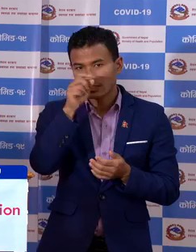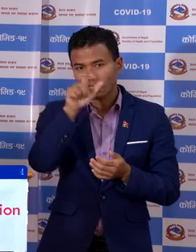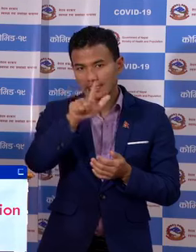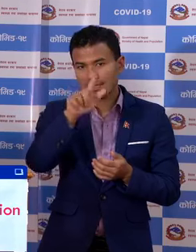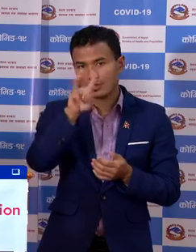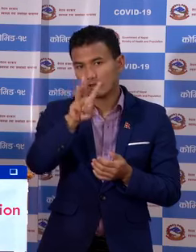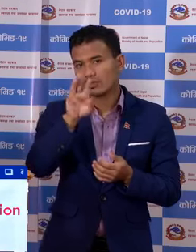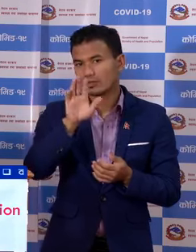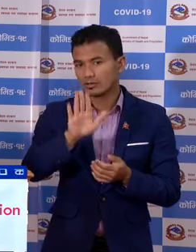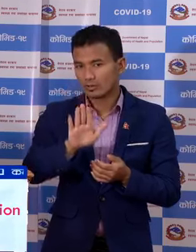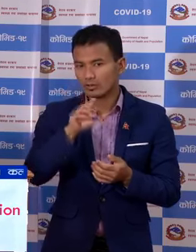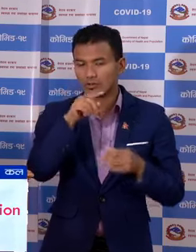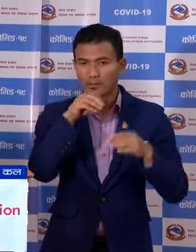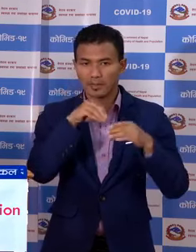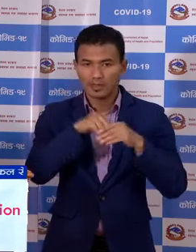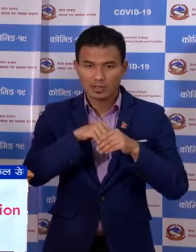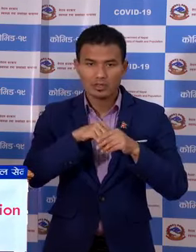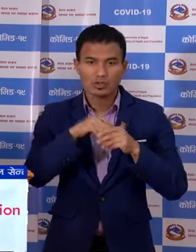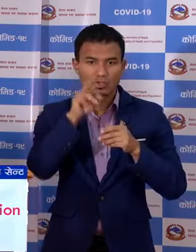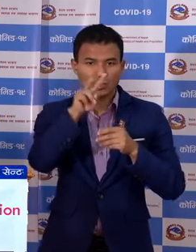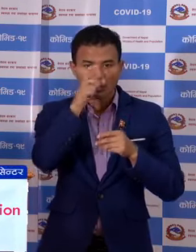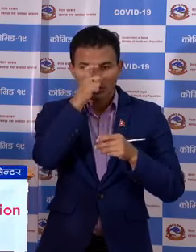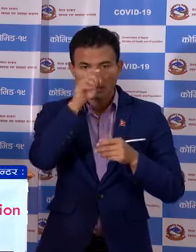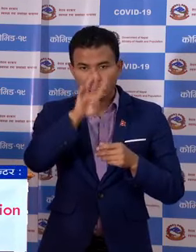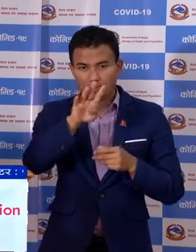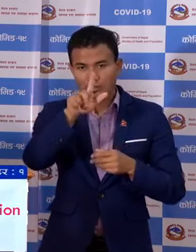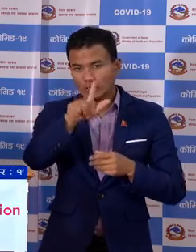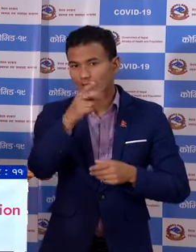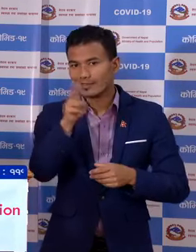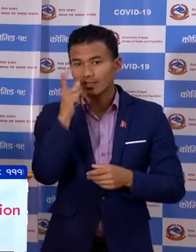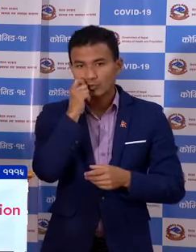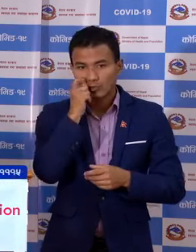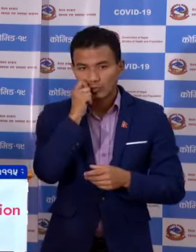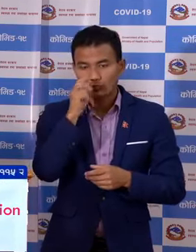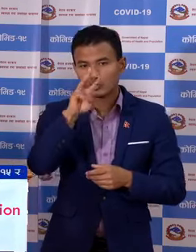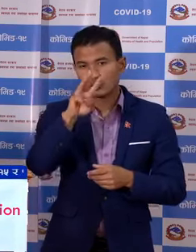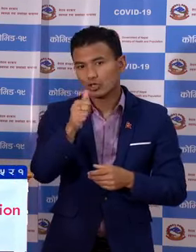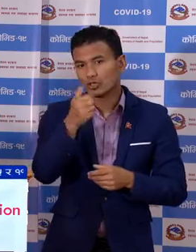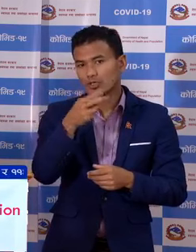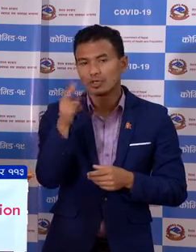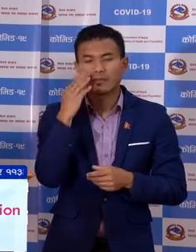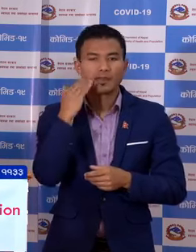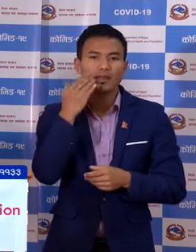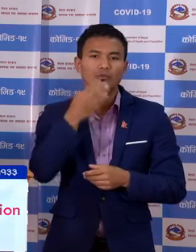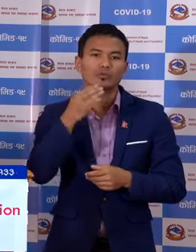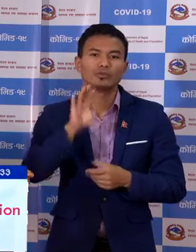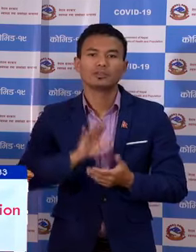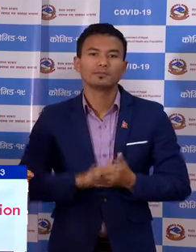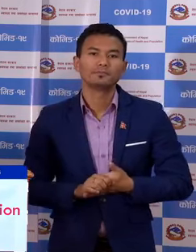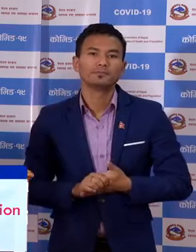273 रहेको छ। त्यसमध्ये 247 जना पुरुष र 36 जना महिला हुनुहुन्छ।